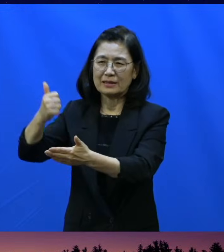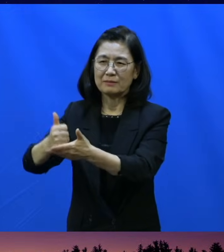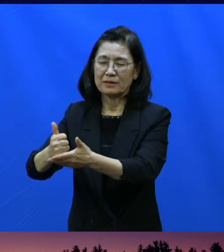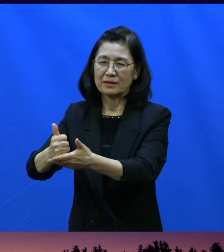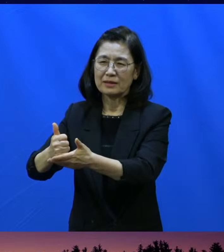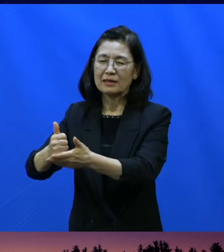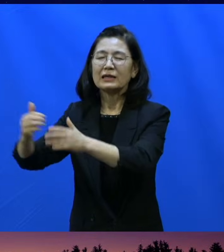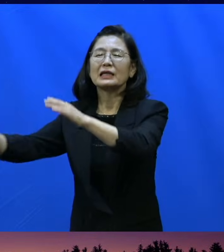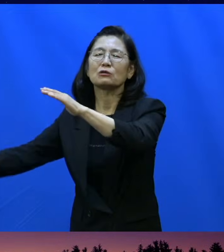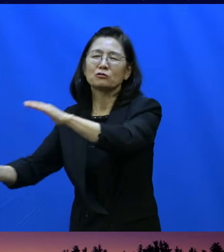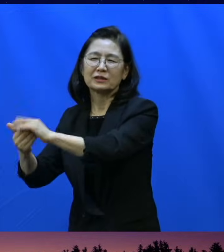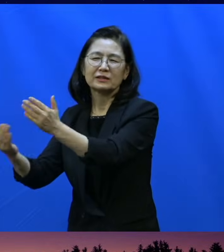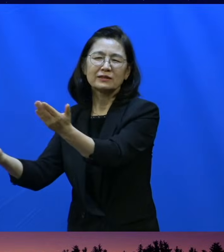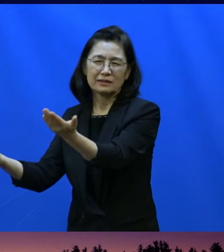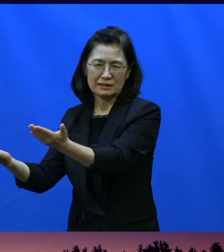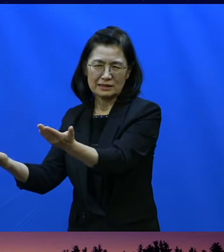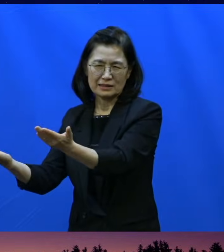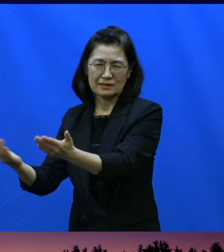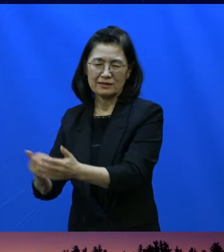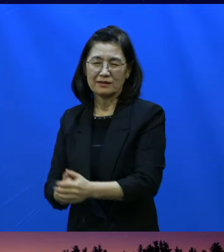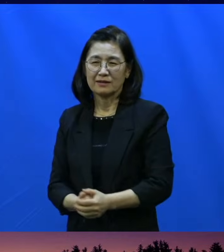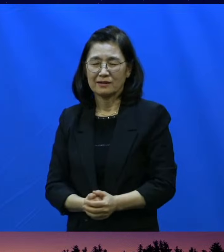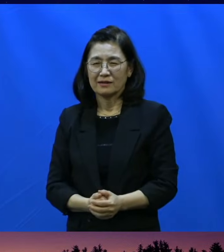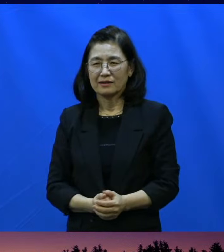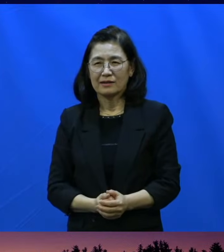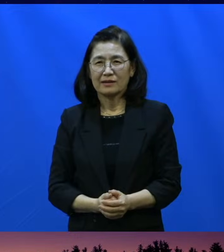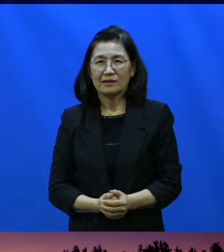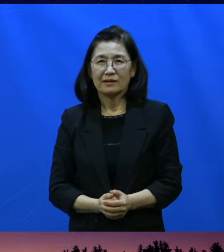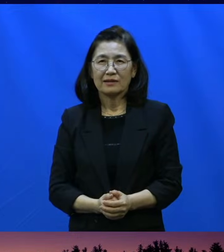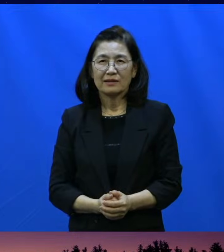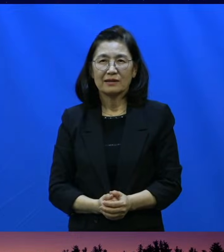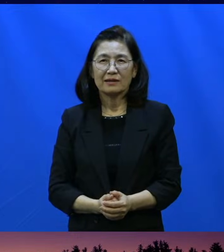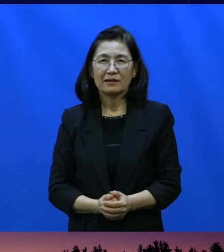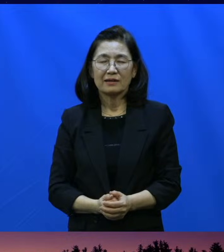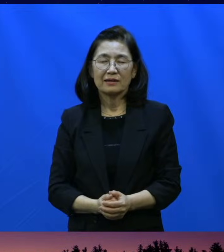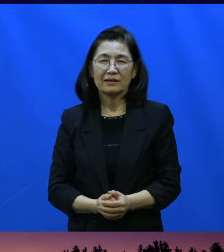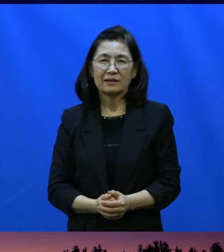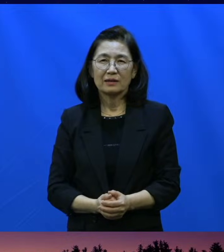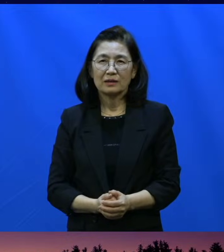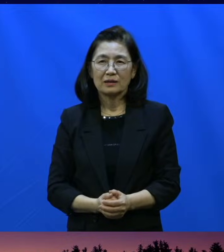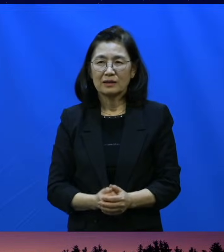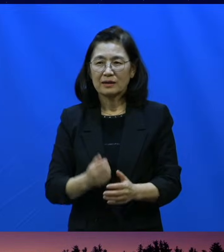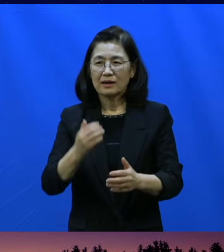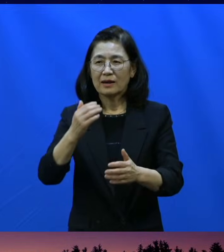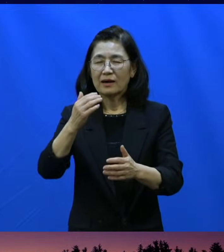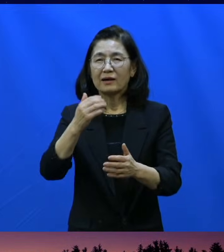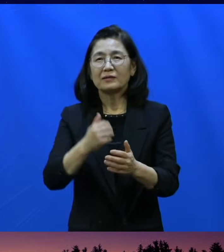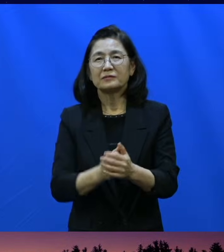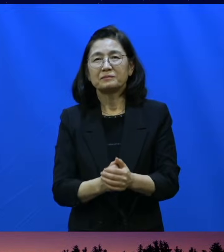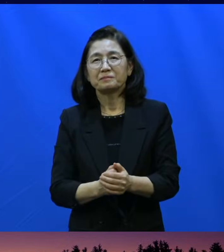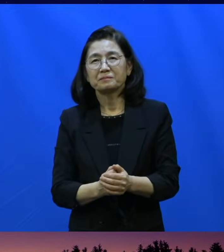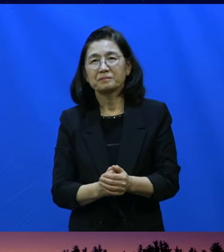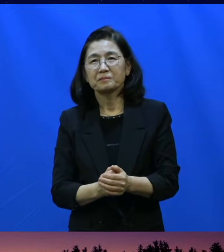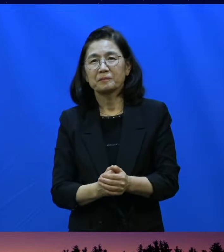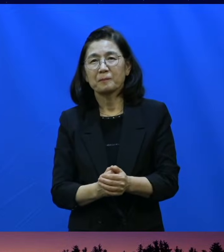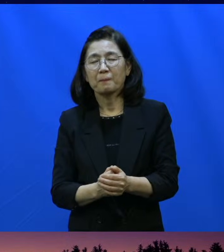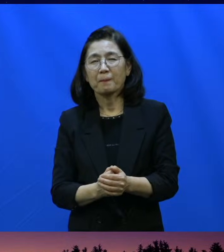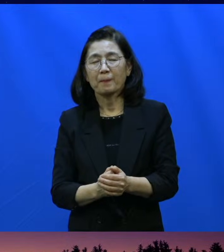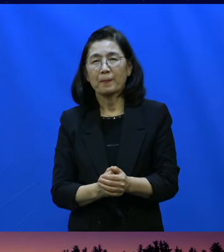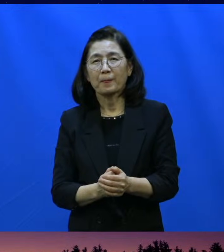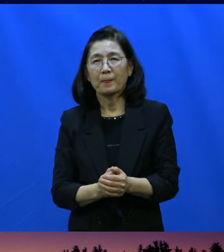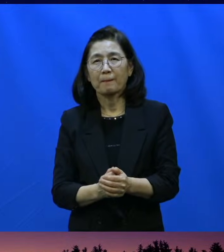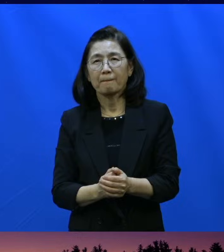것. 그래서 그게 뭐예요? 하나님의 은혜라고 밖에는 설명할 수 없는